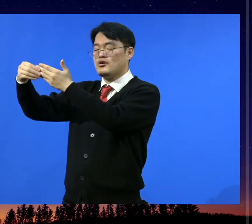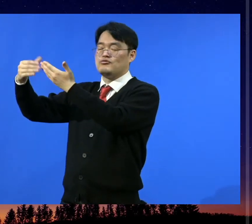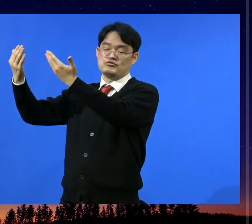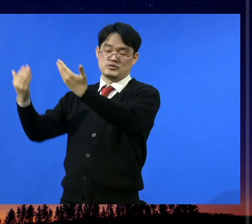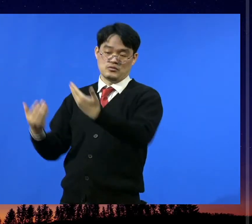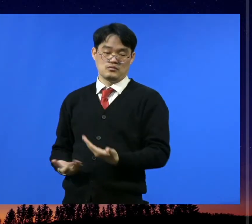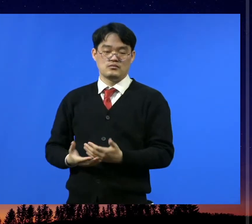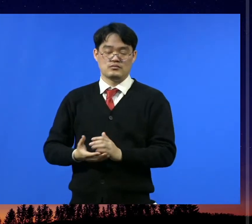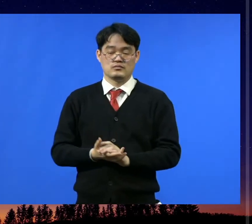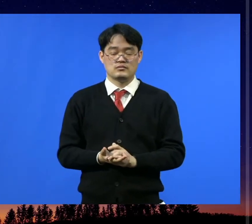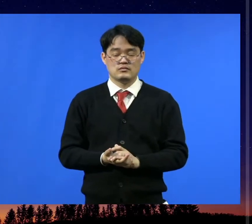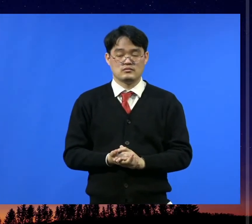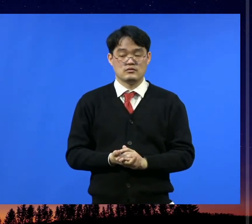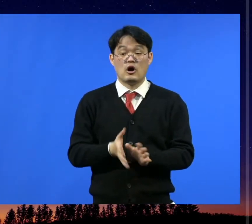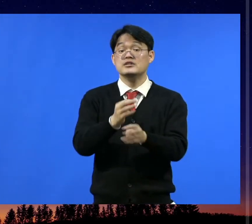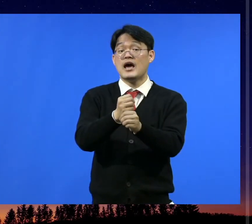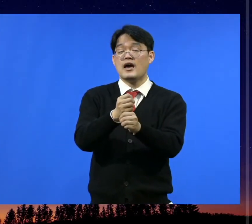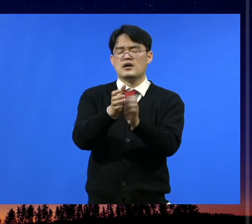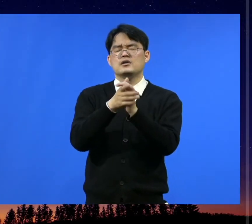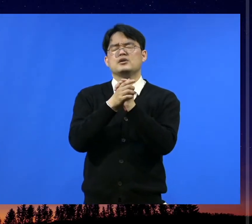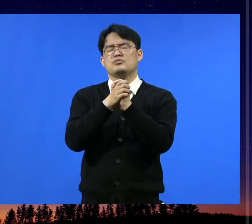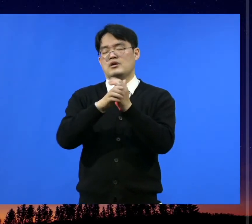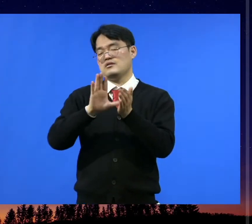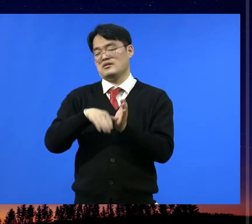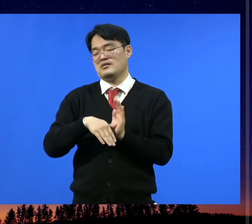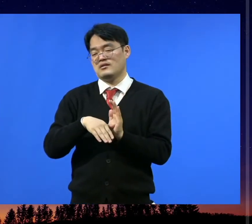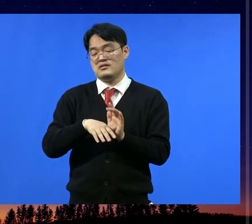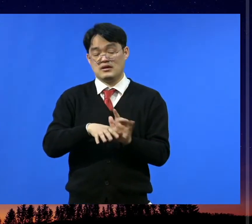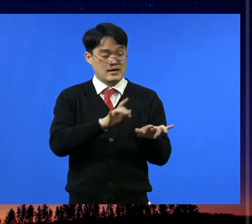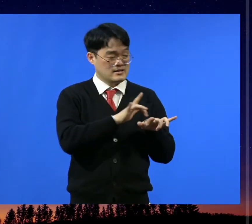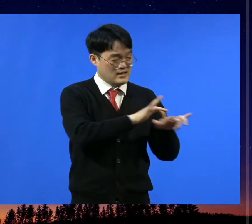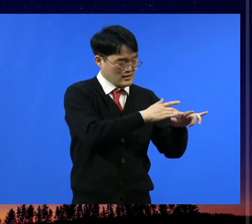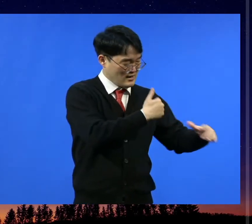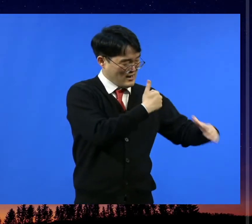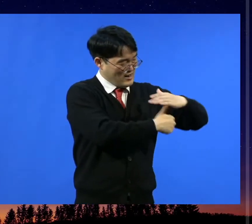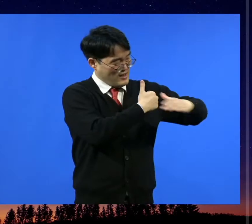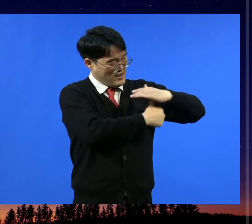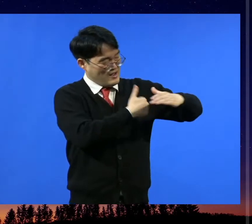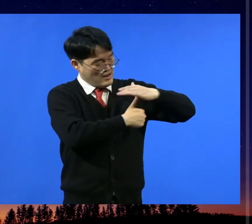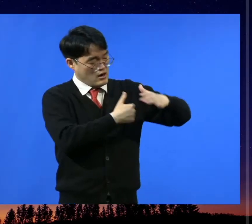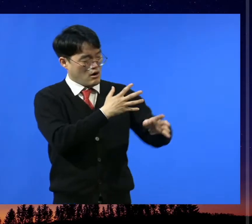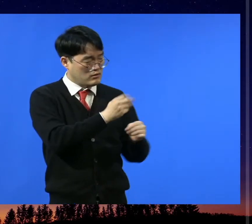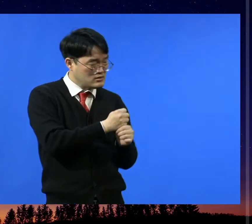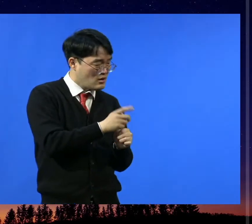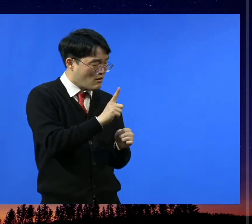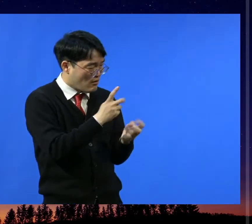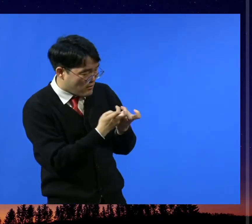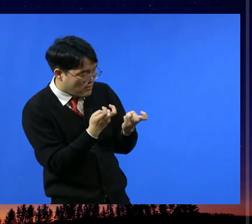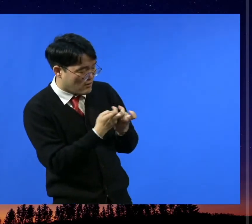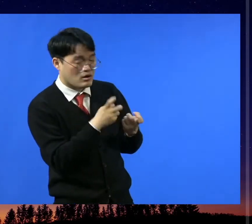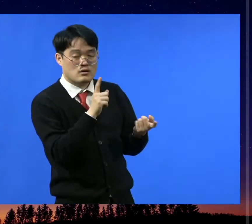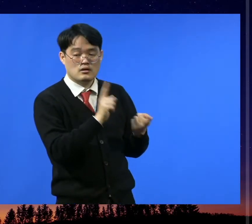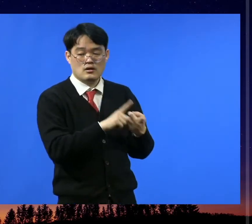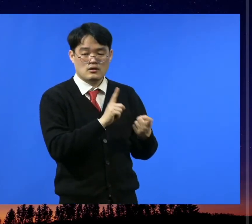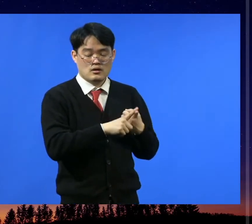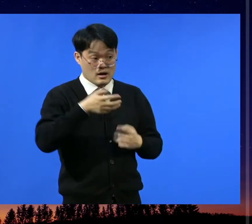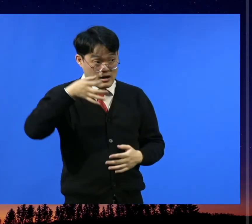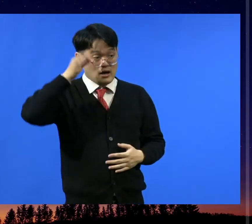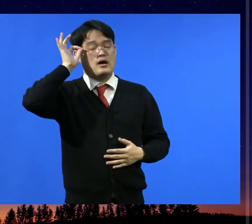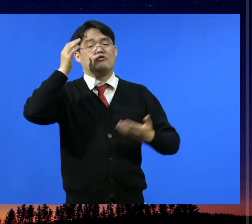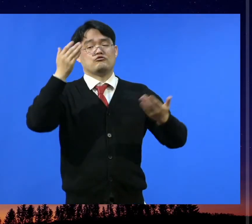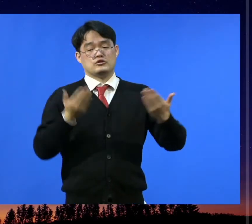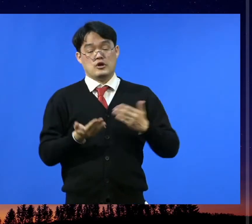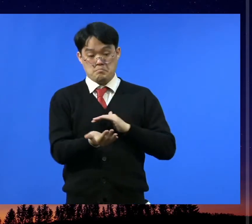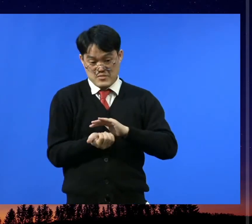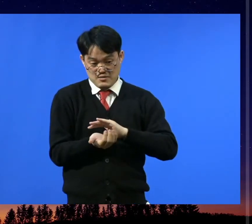하시고, 이 사단의 그 공격이 어떤 영역에서 어떻게 다가오는가를 깨닫게 하셔서 미리 기도로